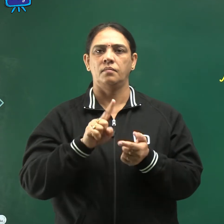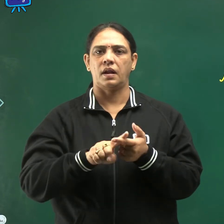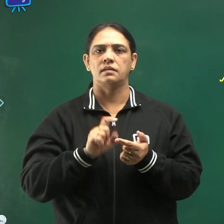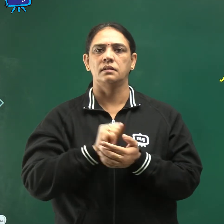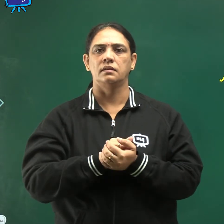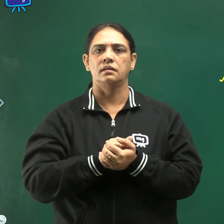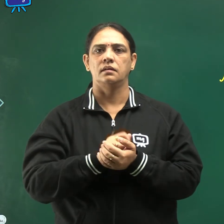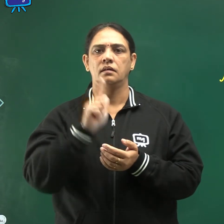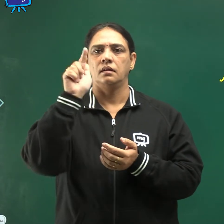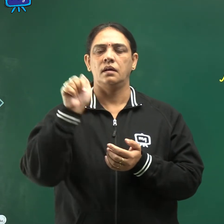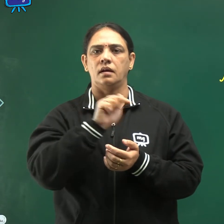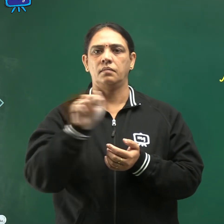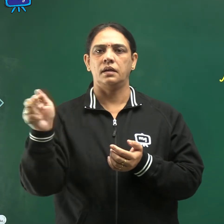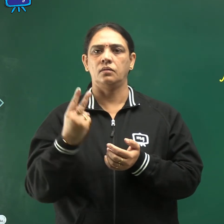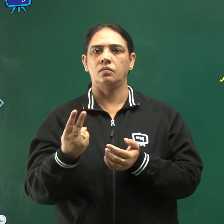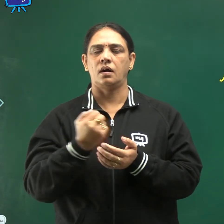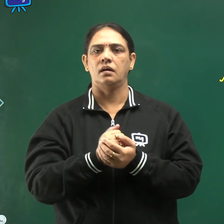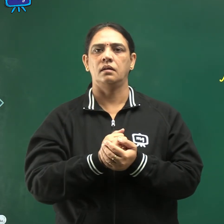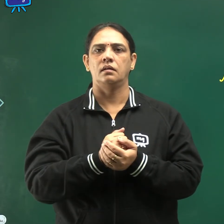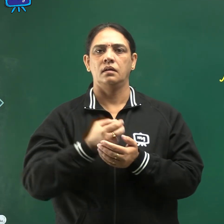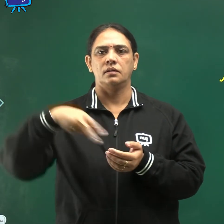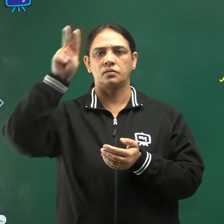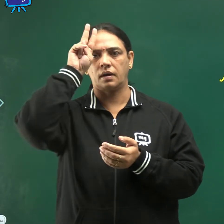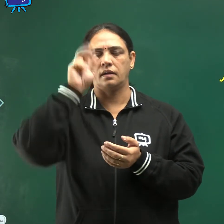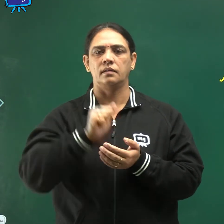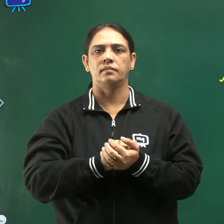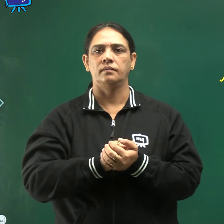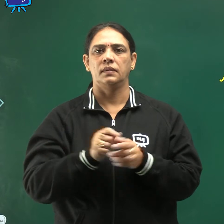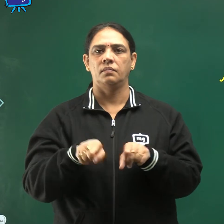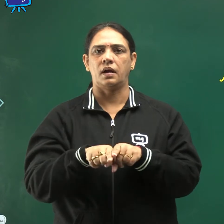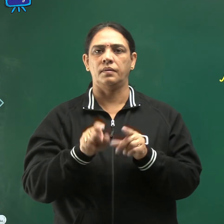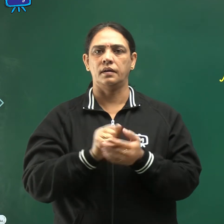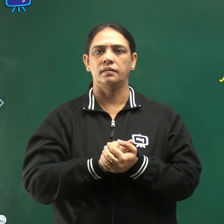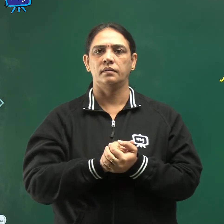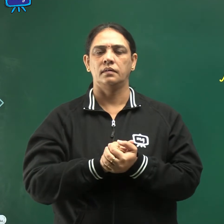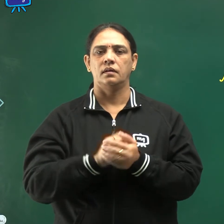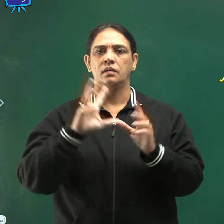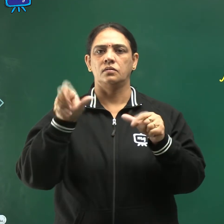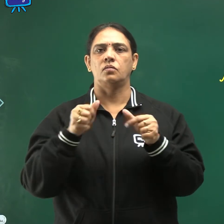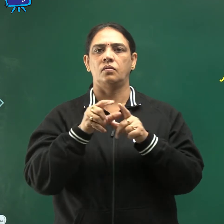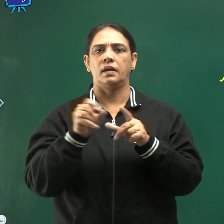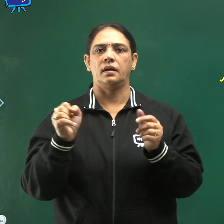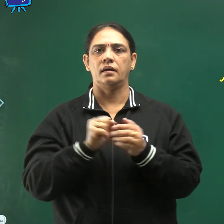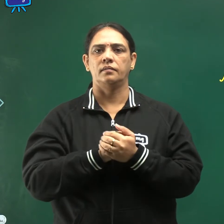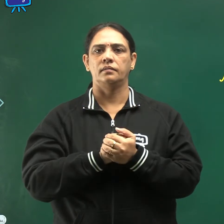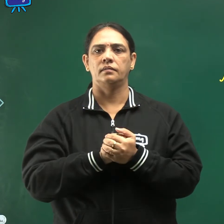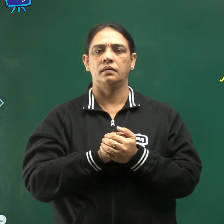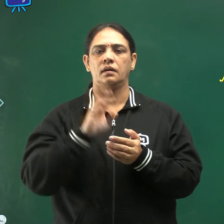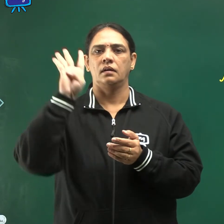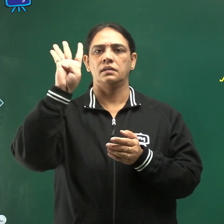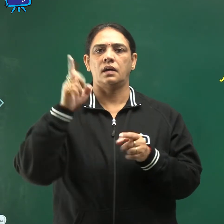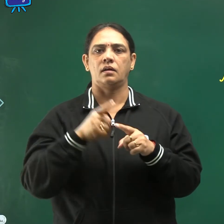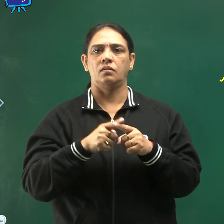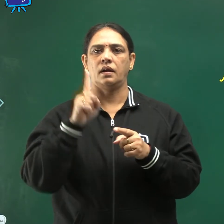प्लस 1/2 का स्क्वायर बराबर। हल करेंगे 4 गुणा